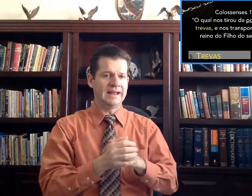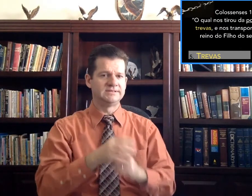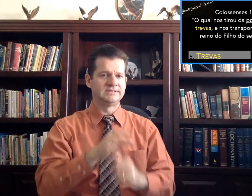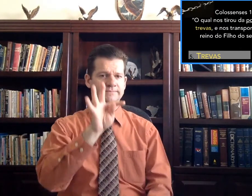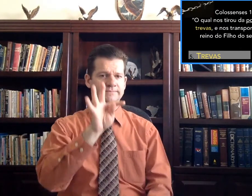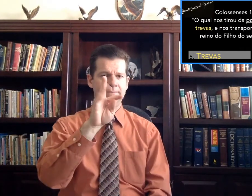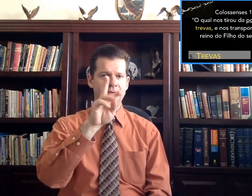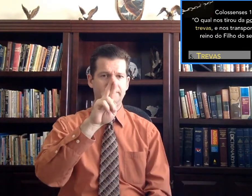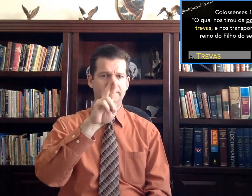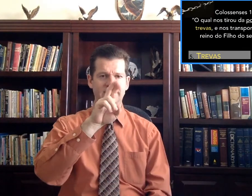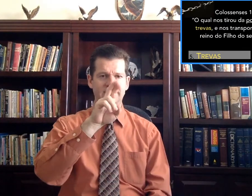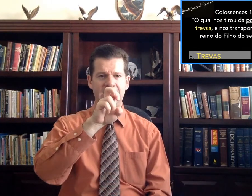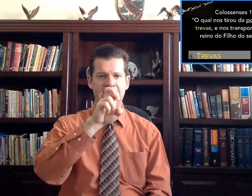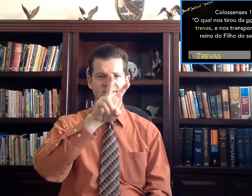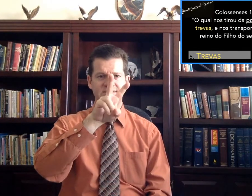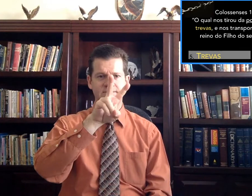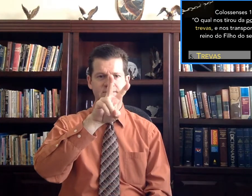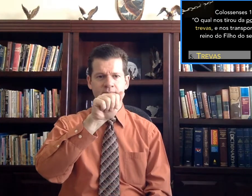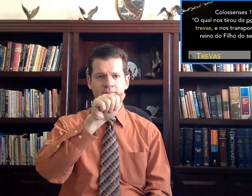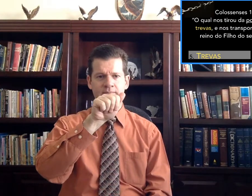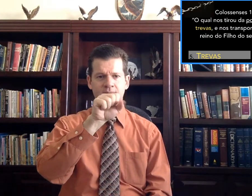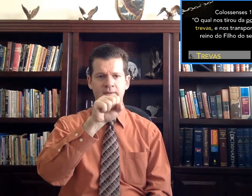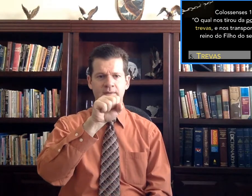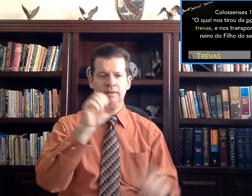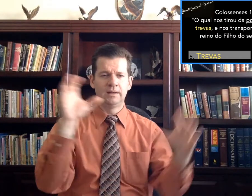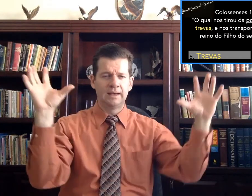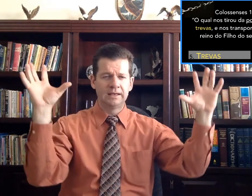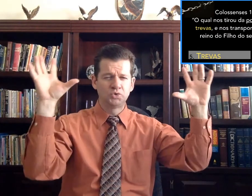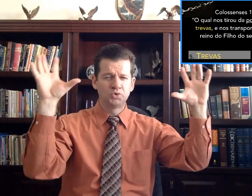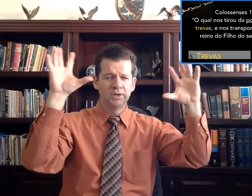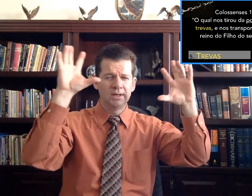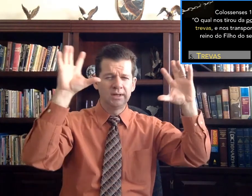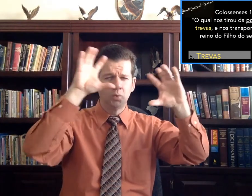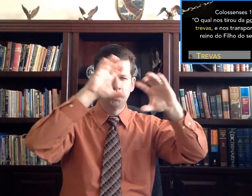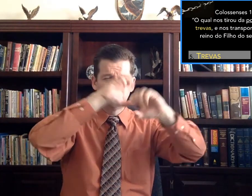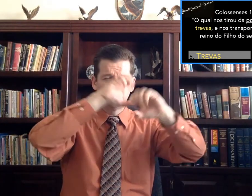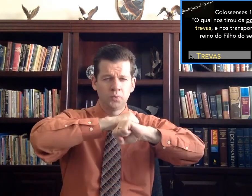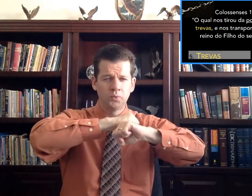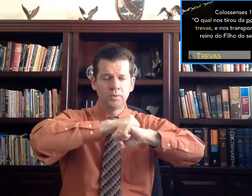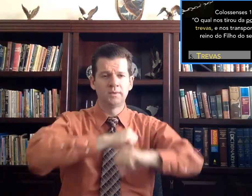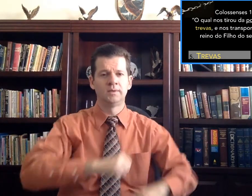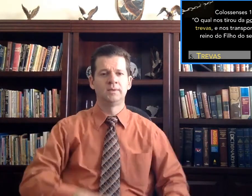Trevas. Lembra a palavra trevas? A escuridão